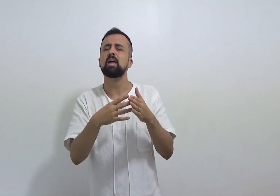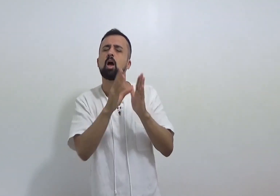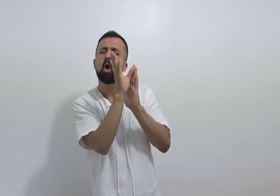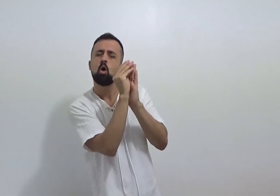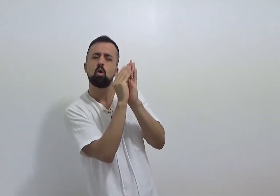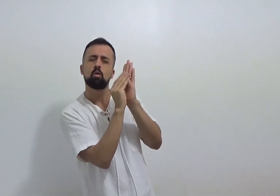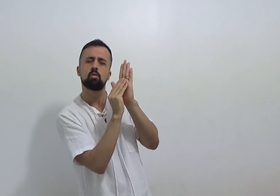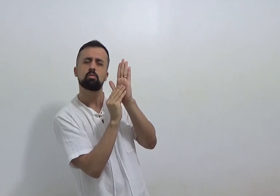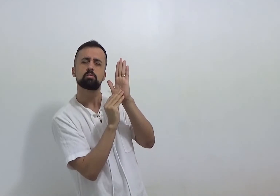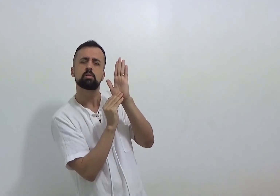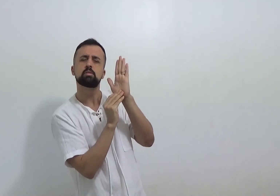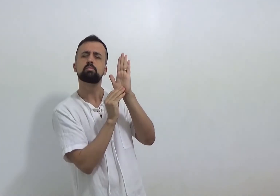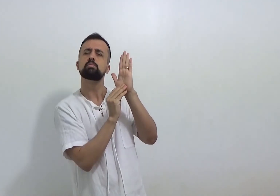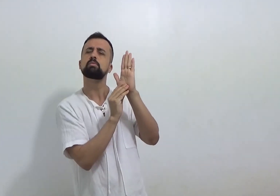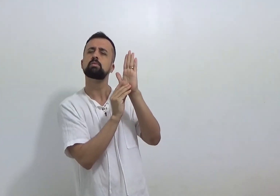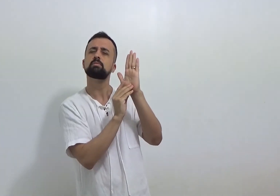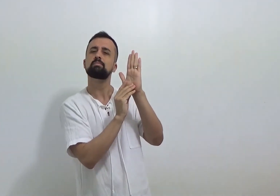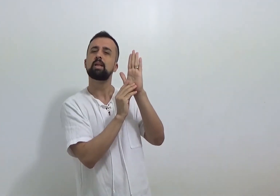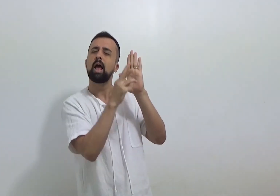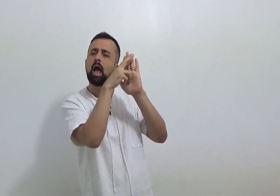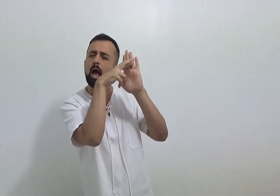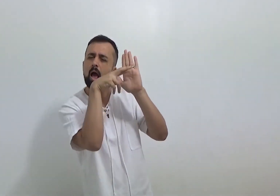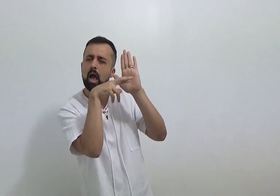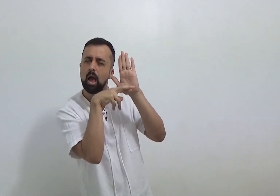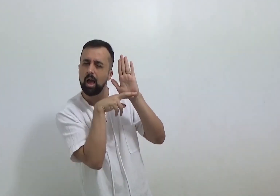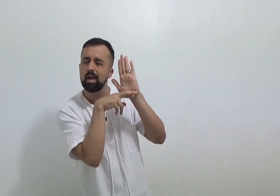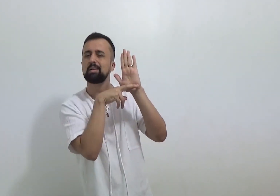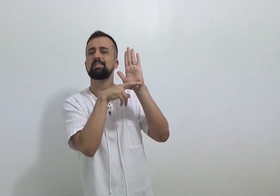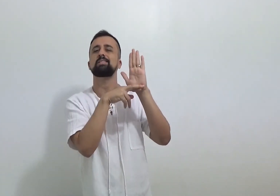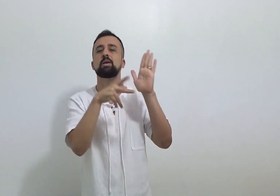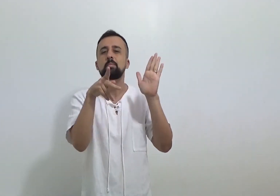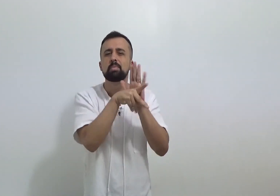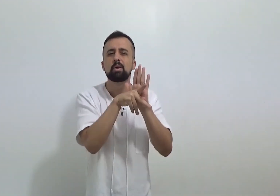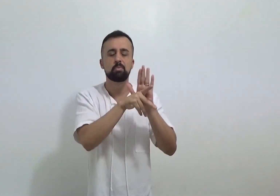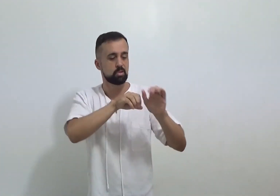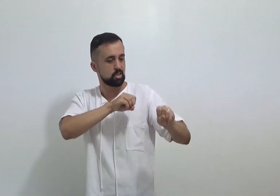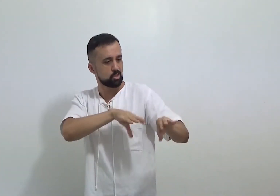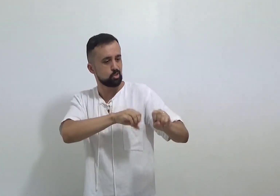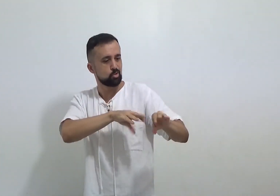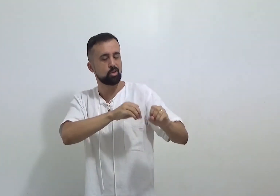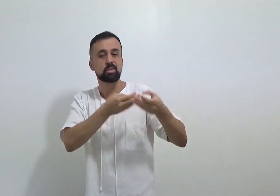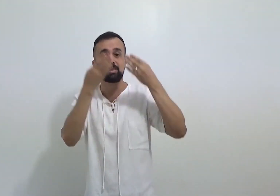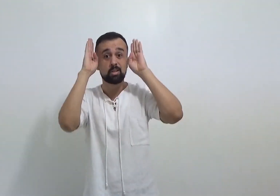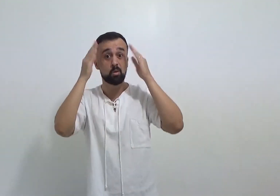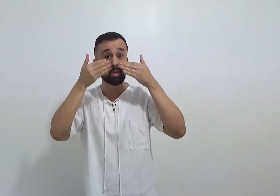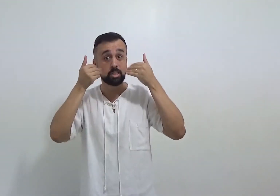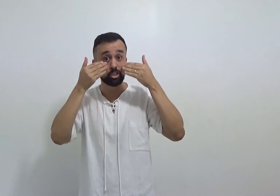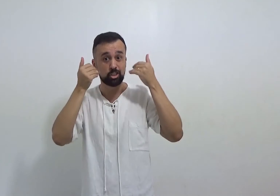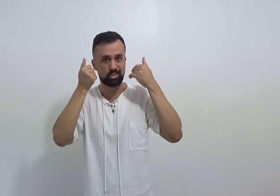que define as diretrizes curriculares nacionais para a educação escolar